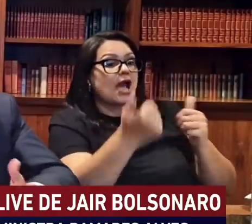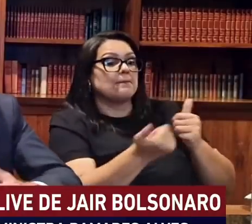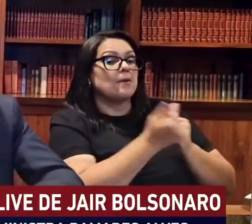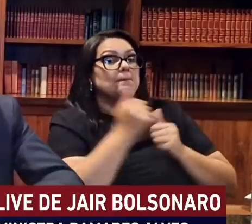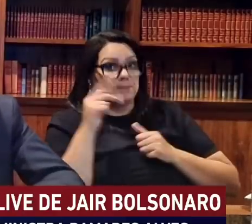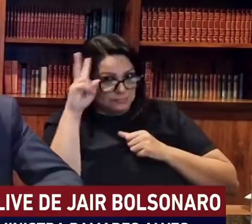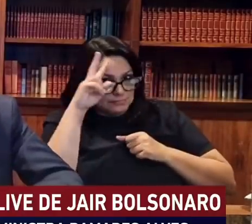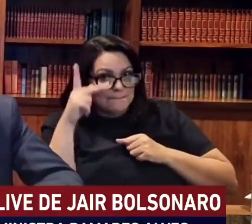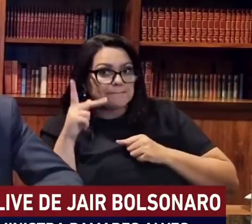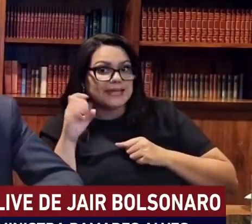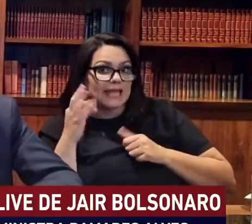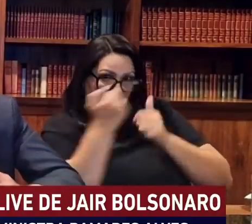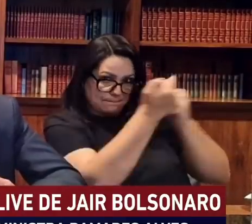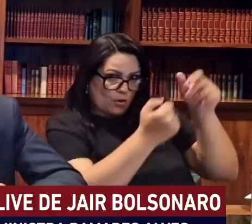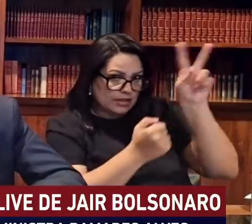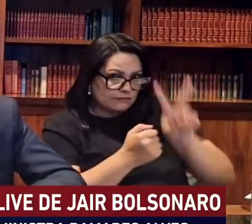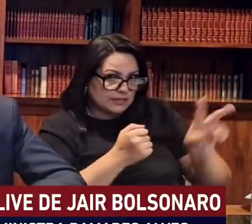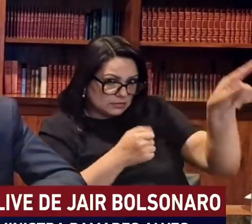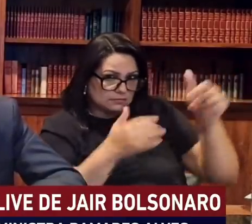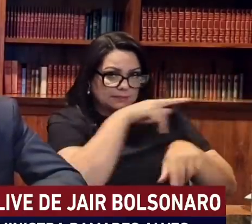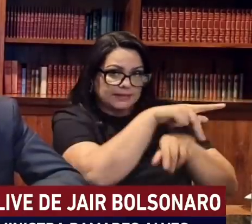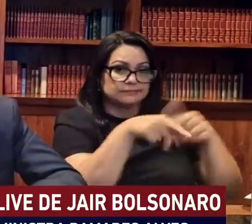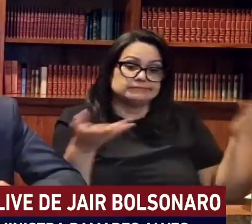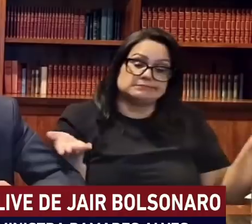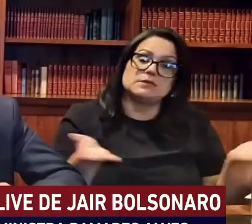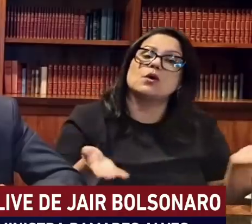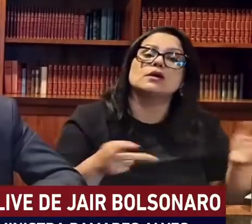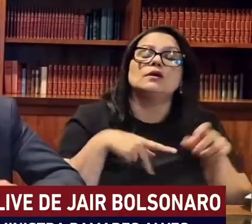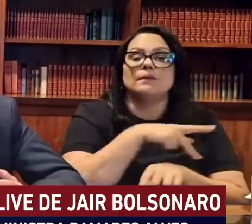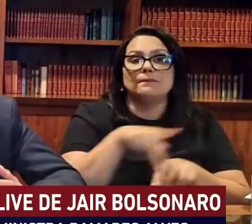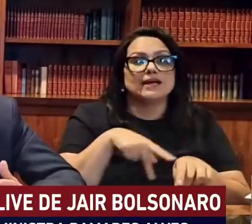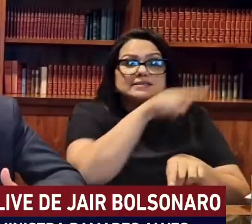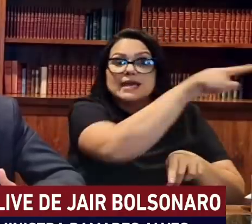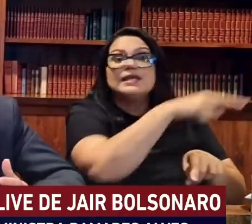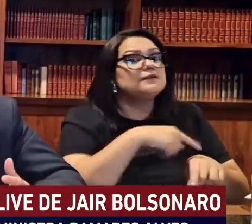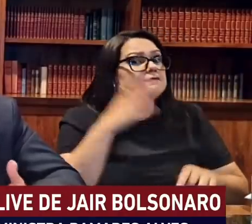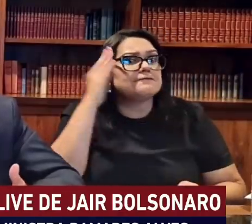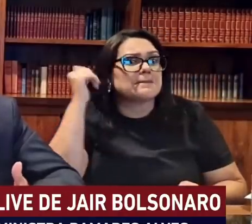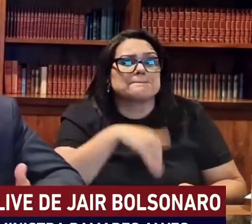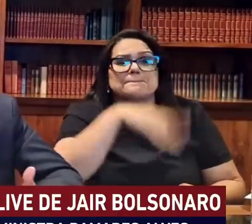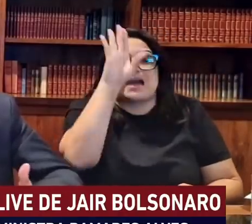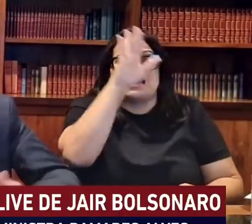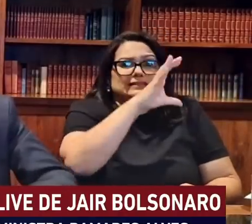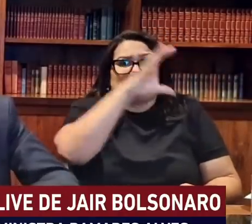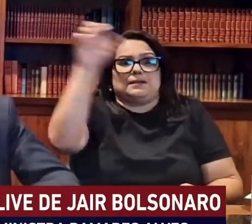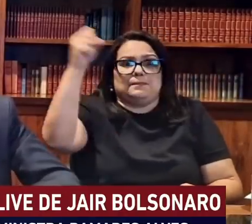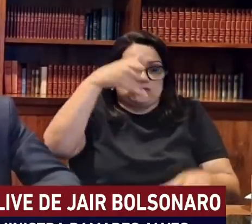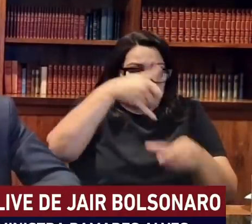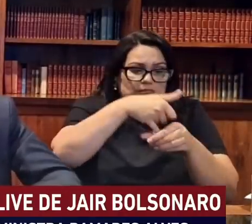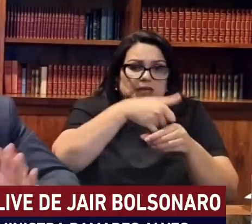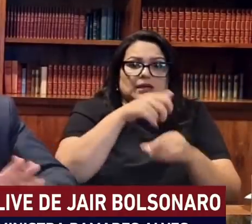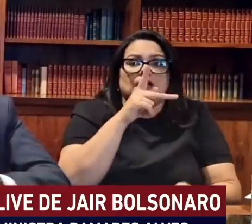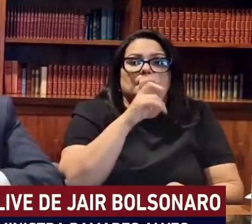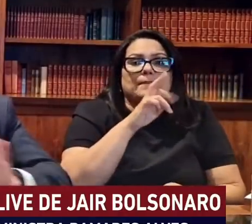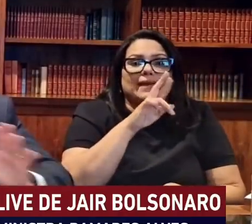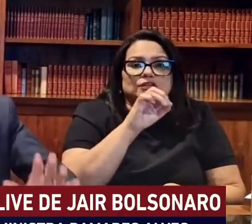PT, né? E olha só, o país que tem a maior reserva de petróleo do mundo.